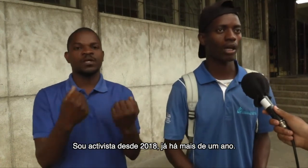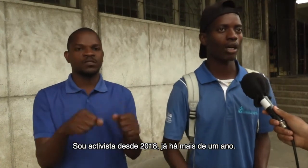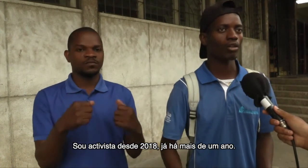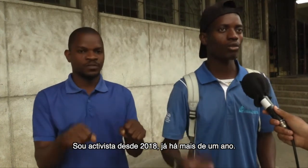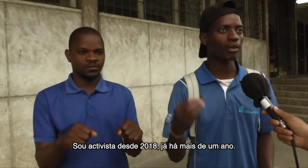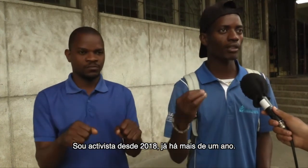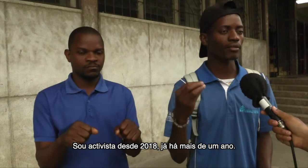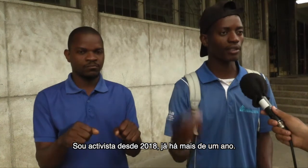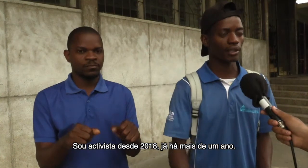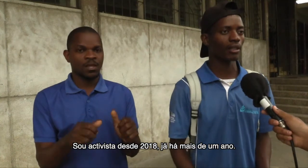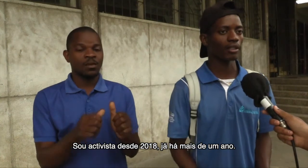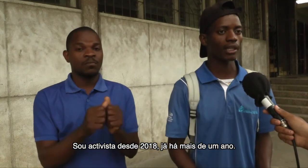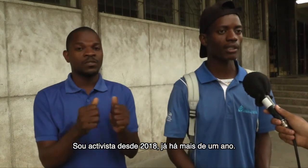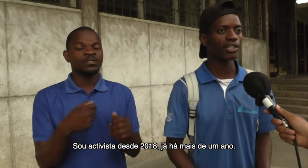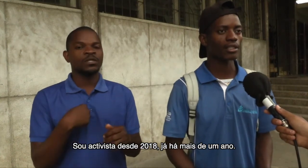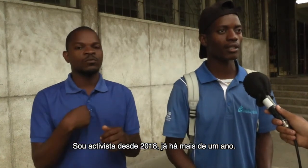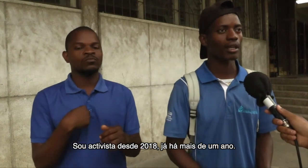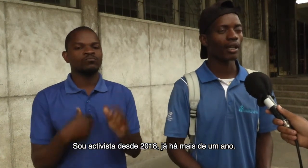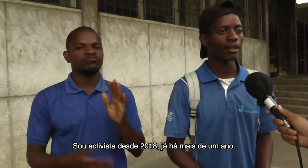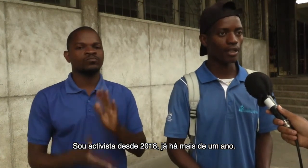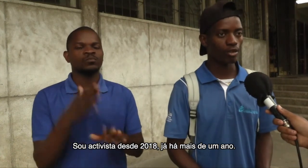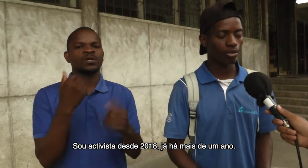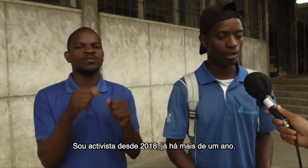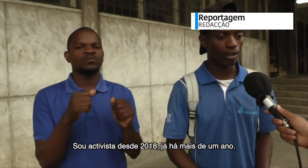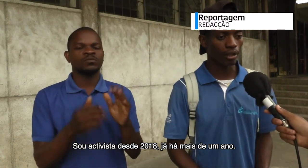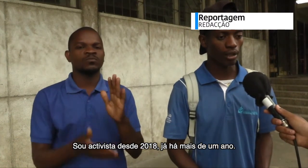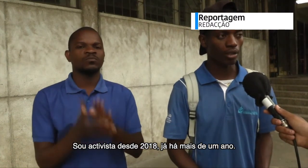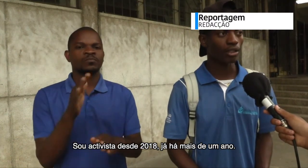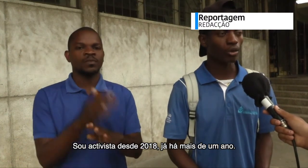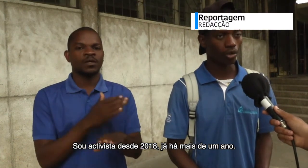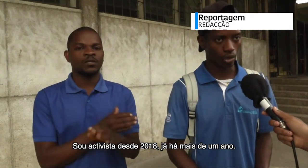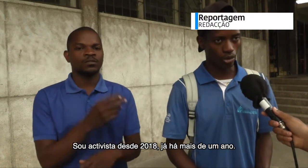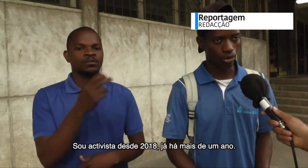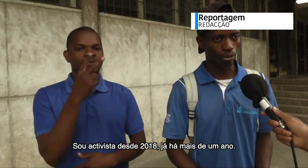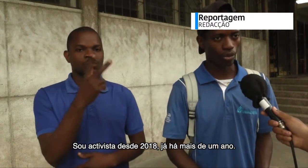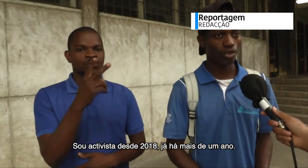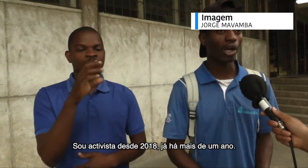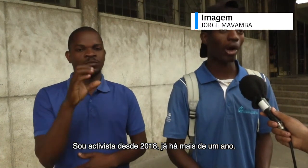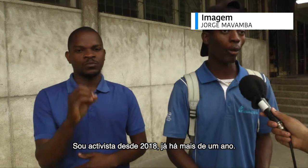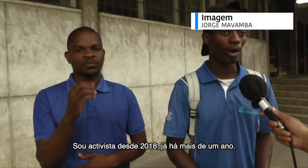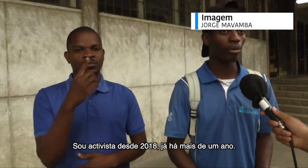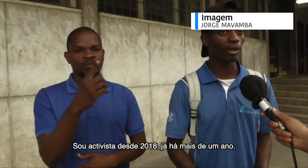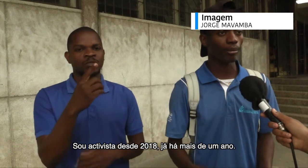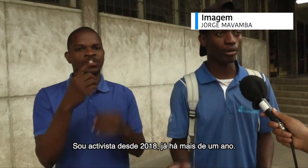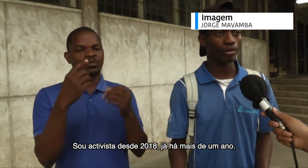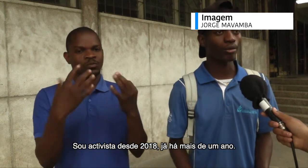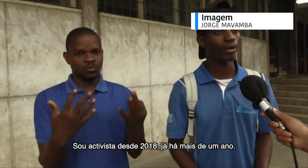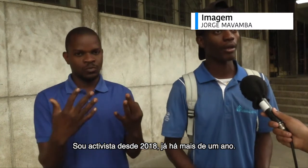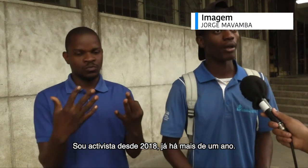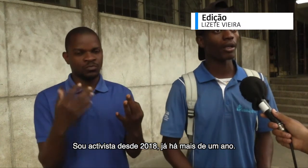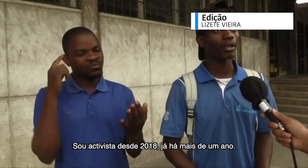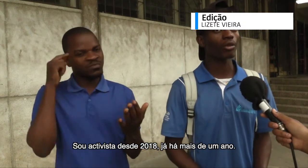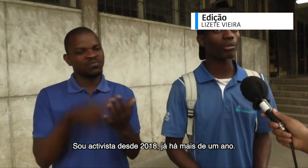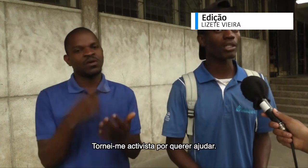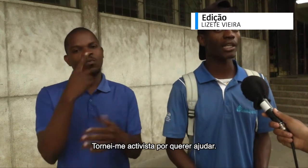Ok. Eu sou ativista já desde 2018. Já há um ano, qualquer barulho.